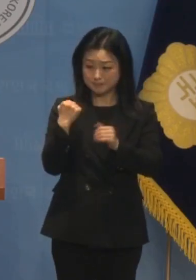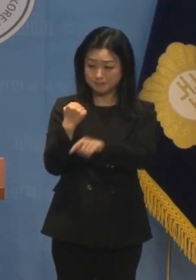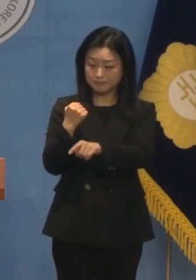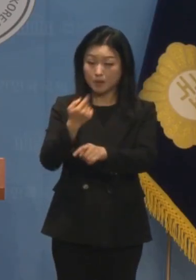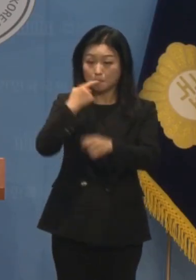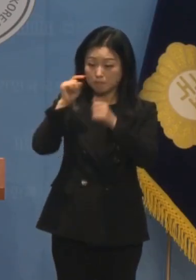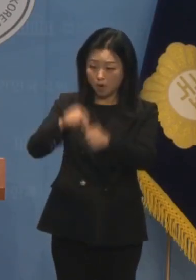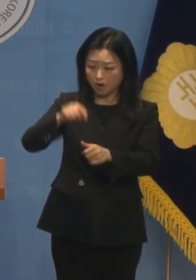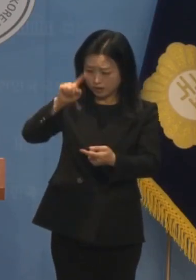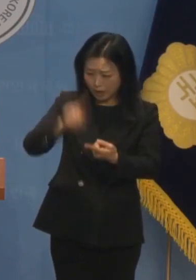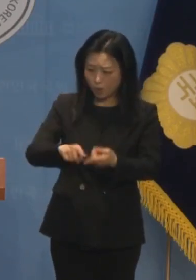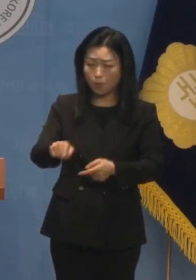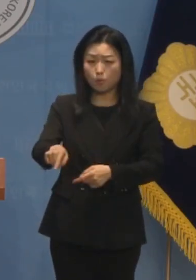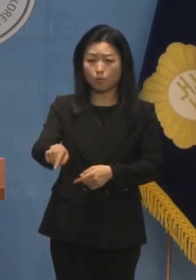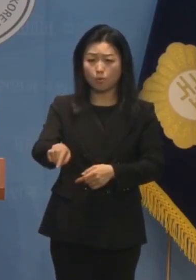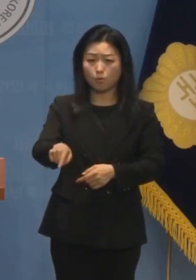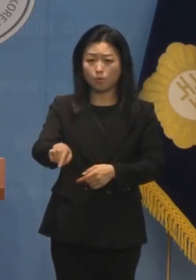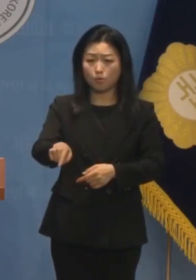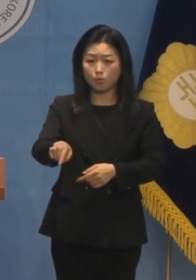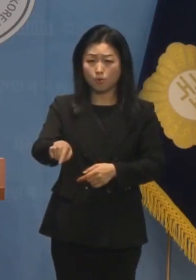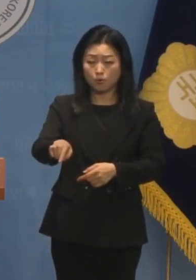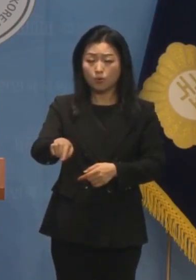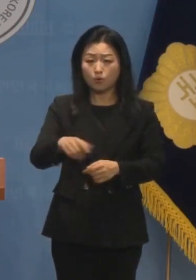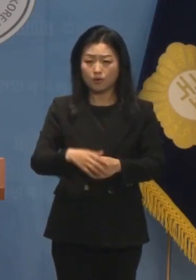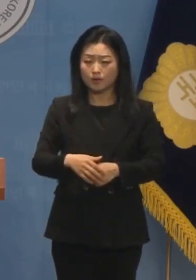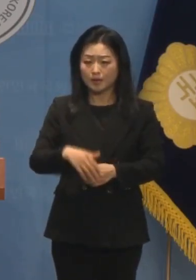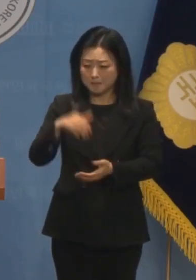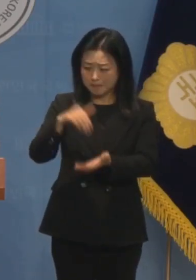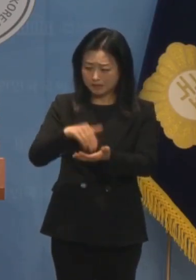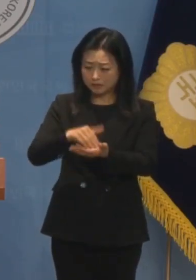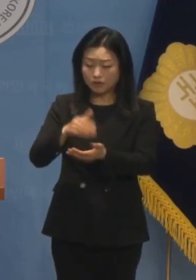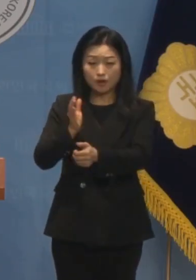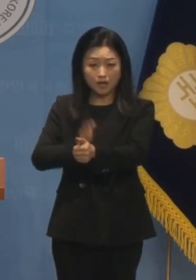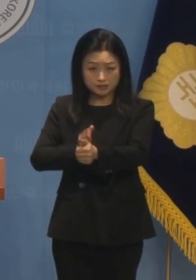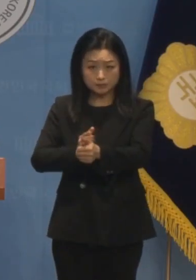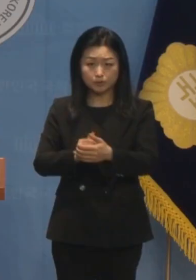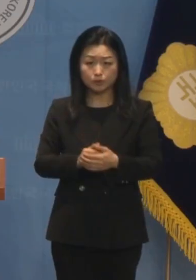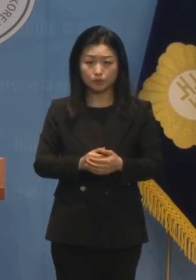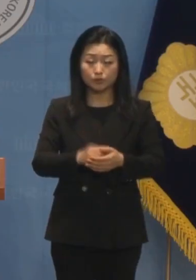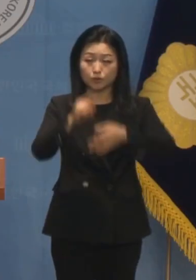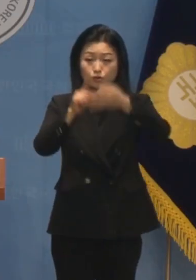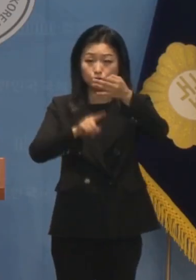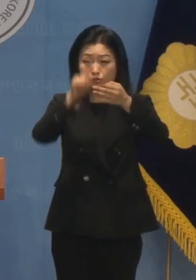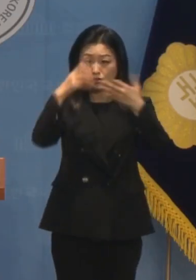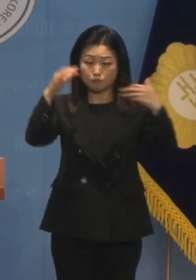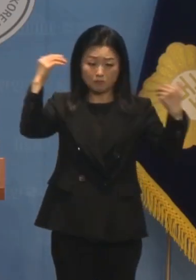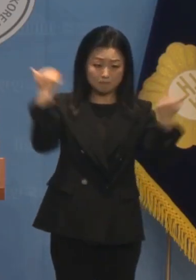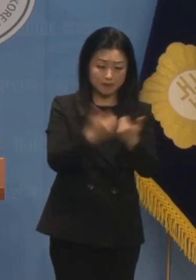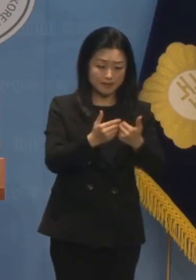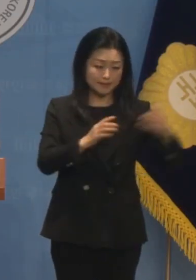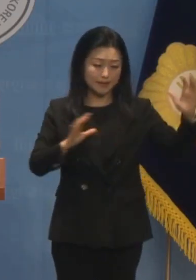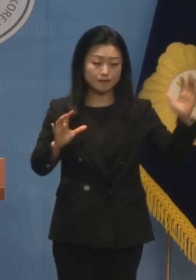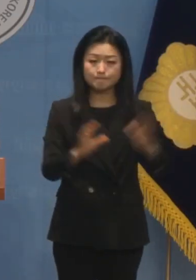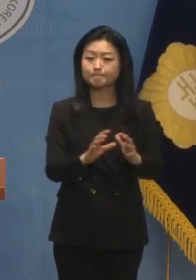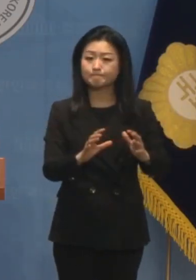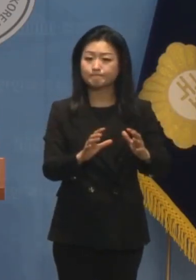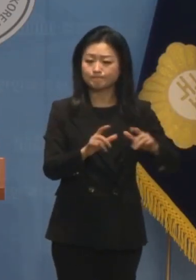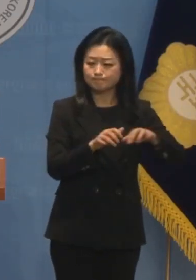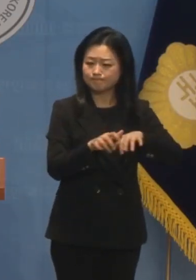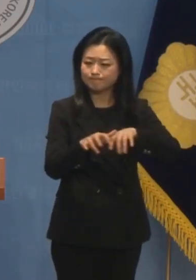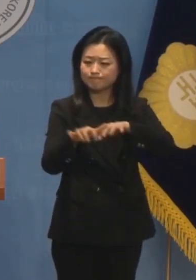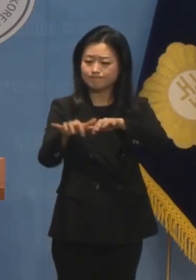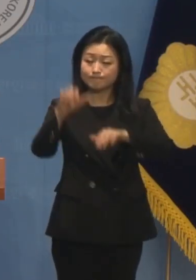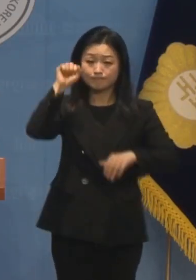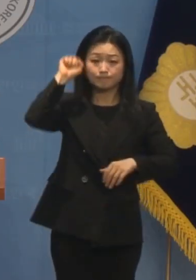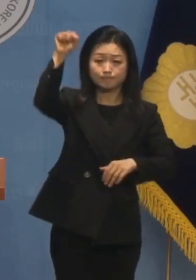진보당은 나아가겠습니다. 반윤석열 민심을 결집해 모든 시민이 참여하는 범국민적